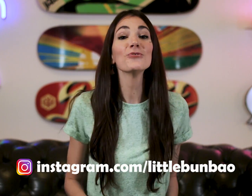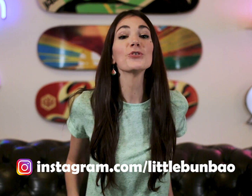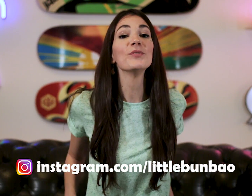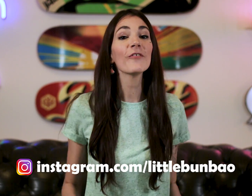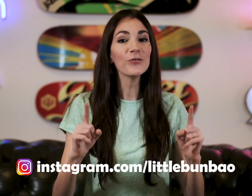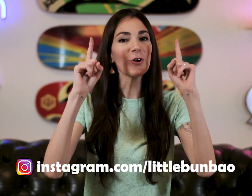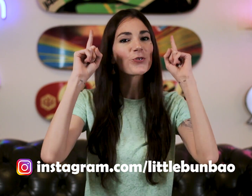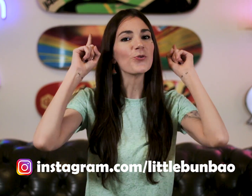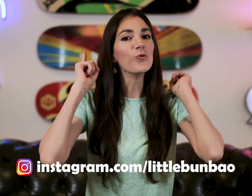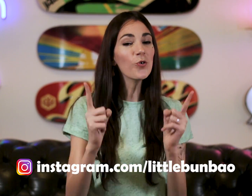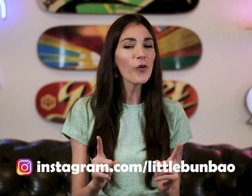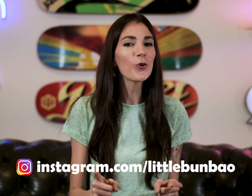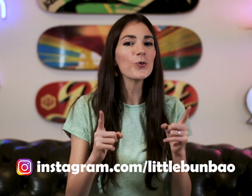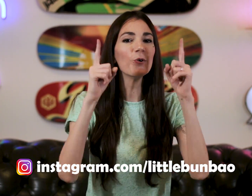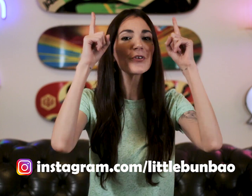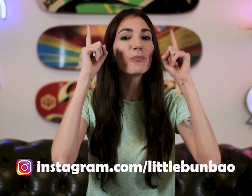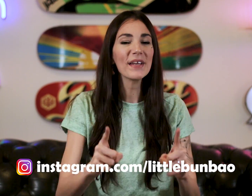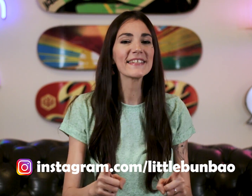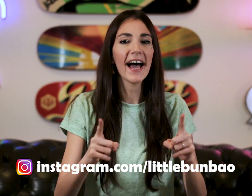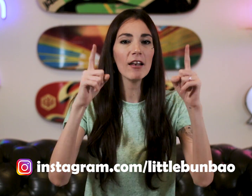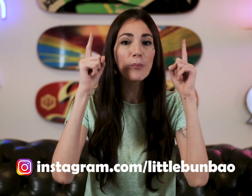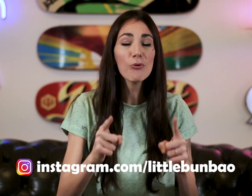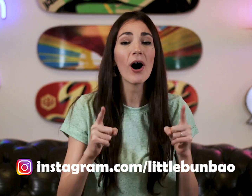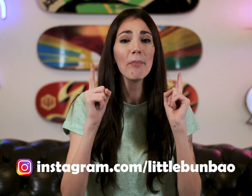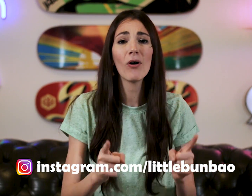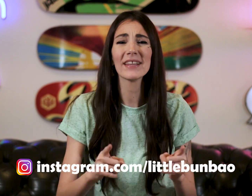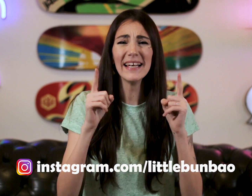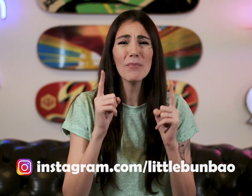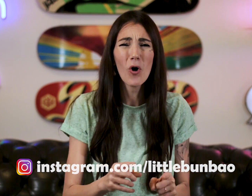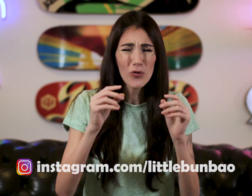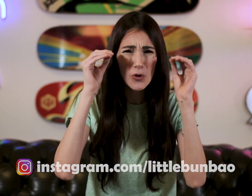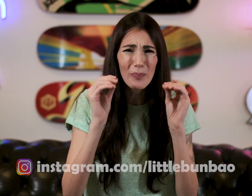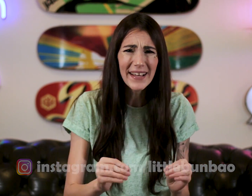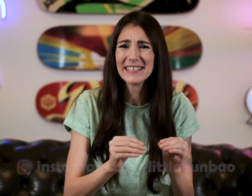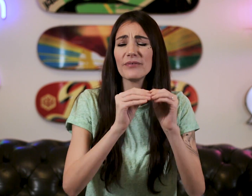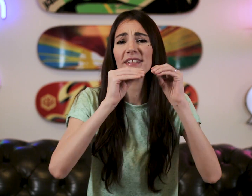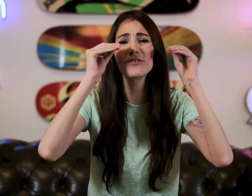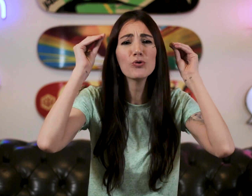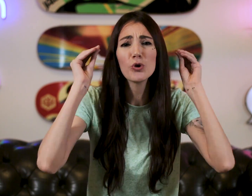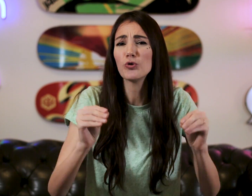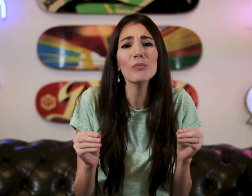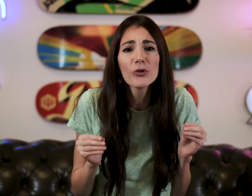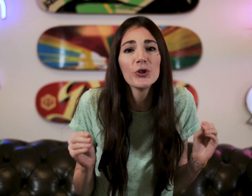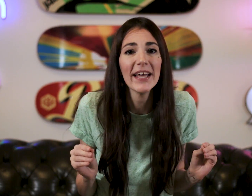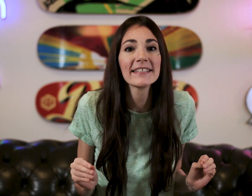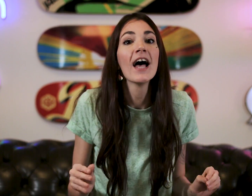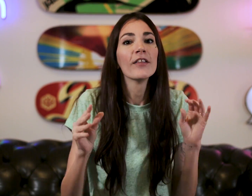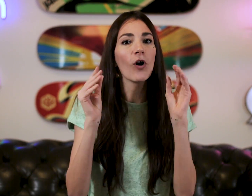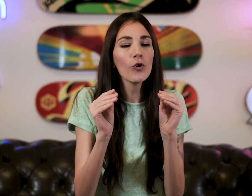à tous, bienvenue dans ce nouveau cours spécial pour apprendre les mots de base qu'il faudrait que tout le monde connaisse dans le